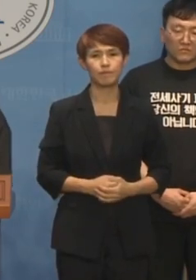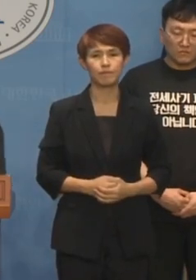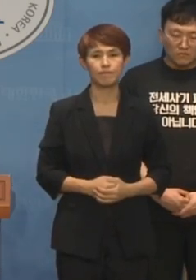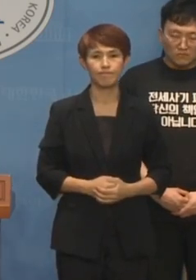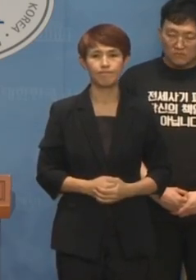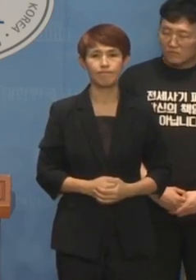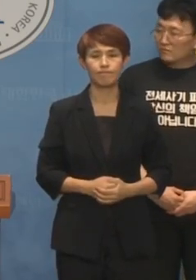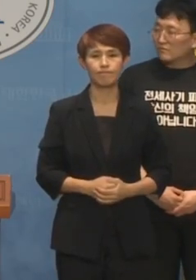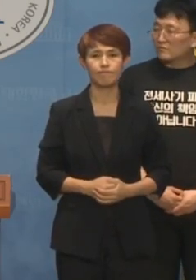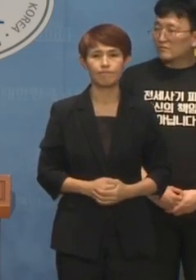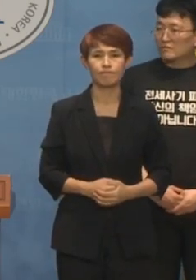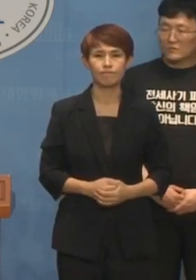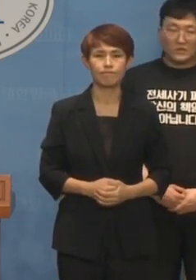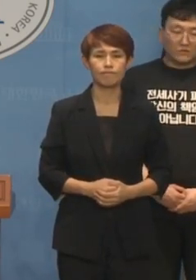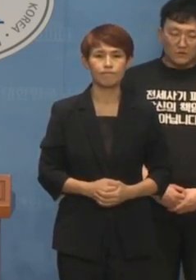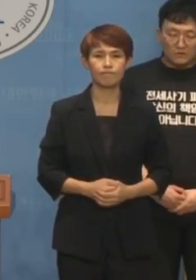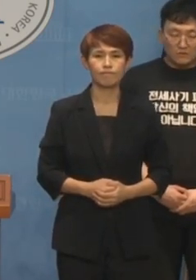이거 더 말씀하실까요?